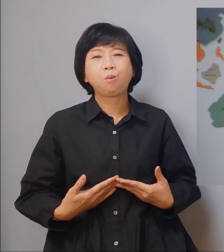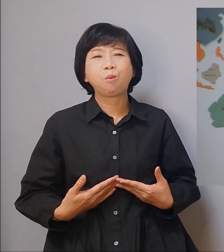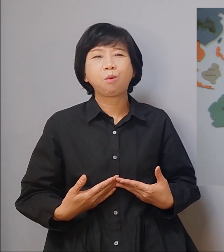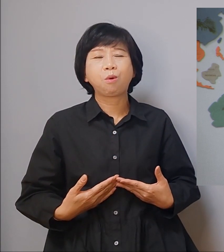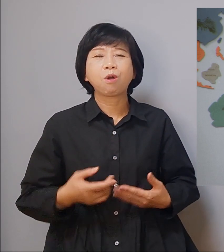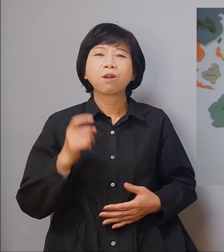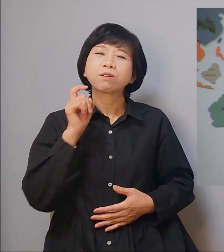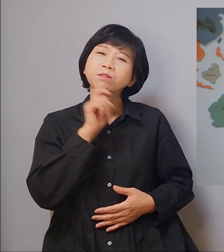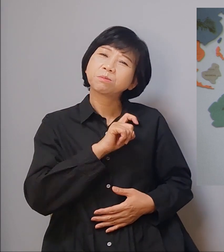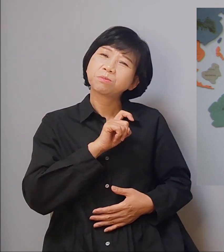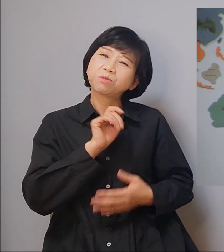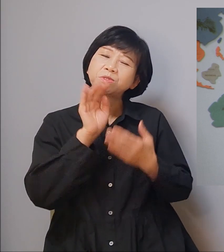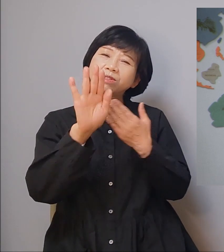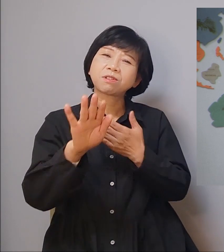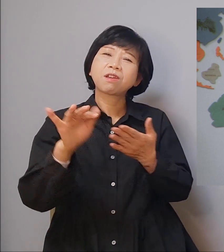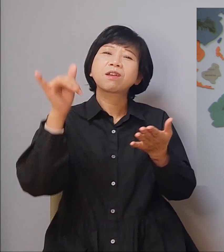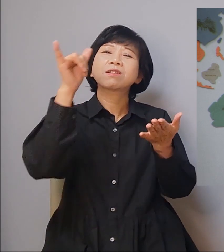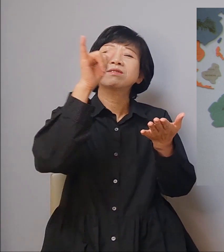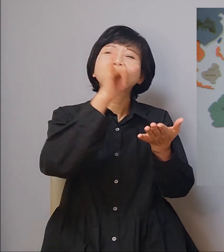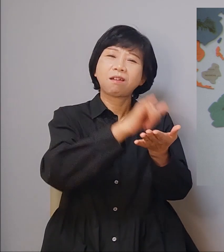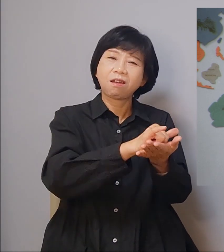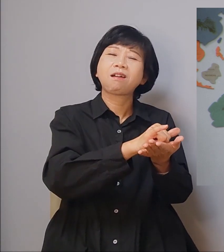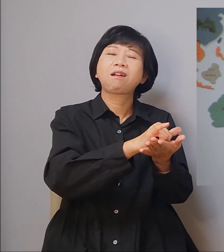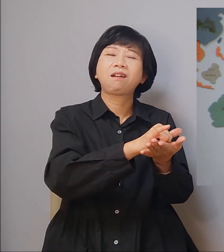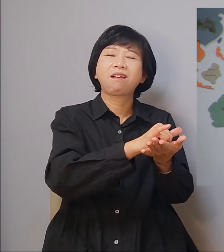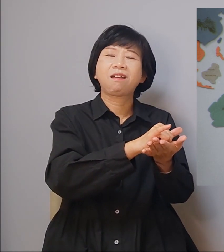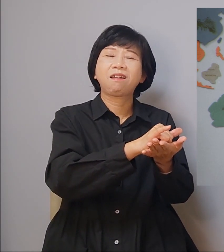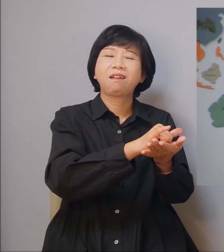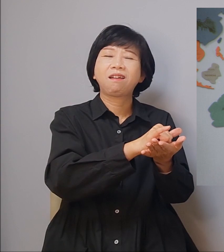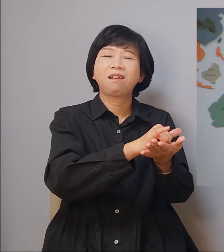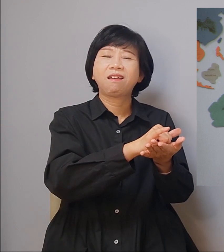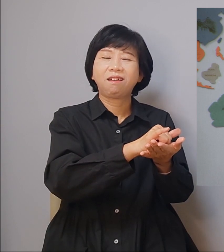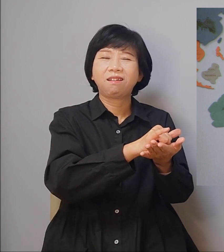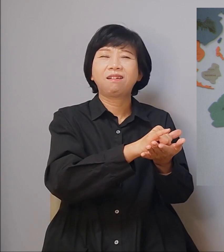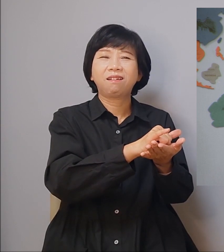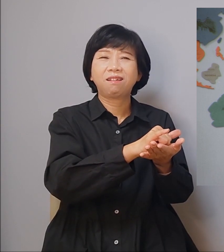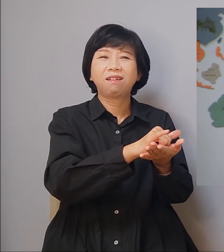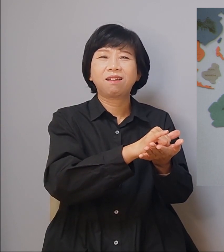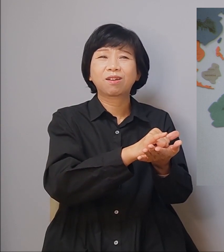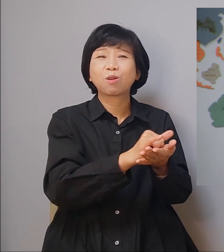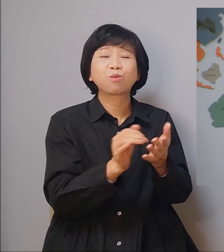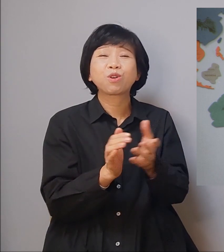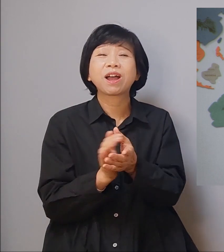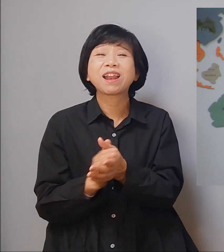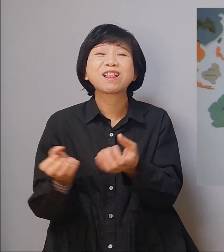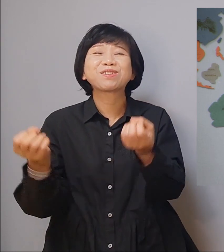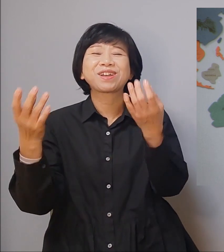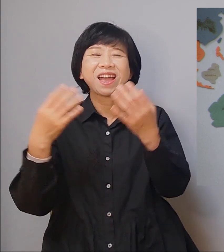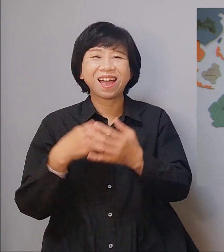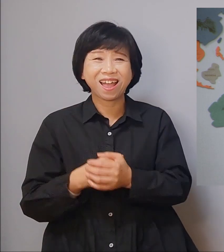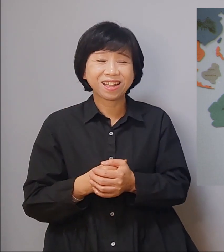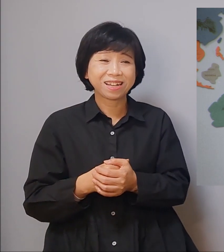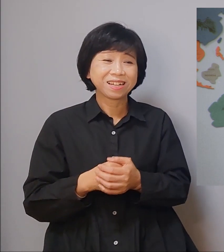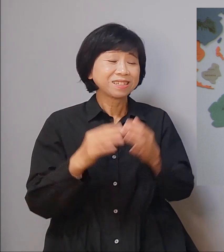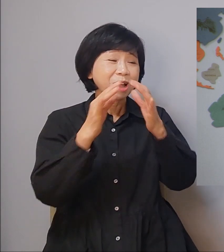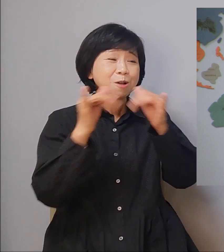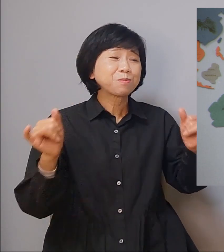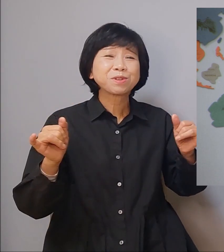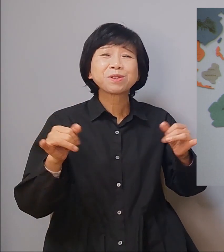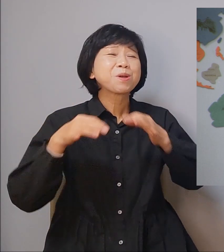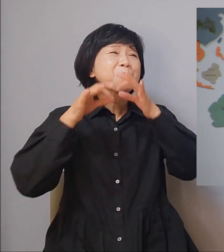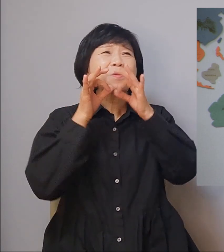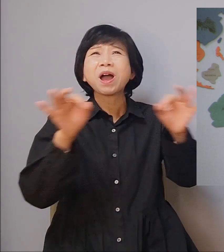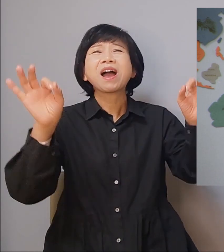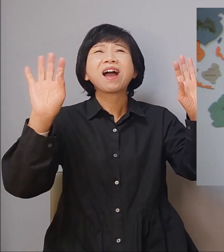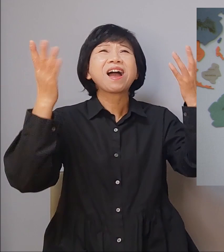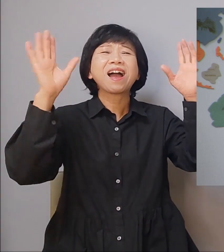정도 걸리면서 이제 비행기가 착륙을 했습니다. 그랬더니 이제 우리는 할렐루야하고 다들 와 하면서 막 박수치고